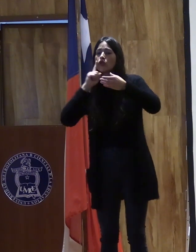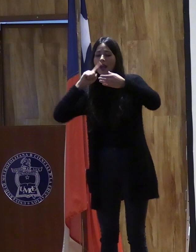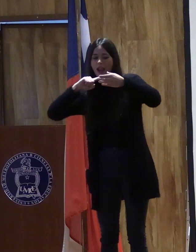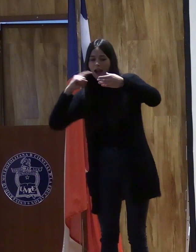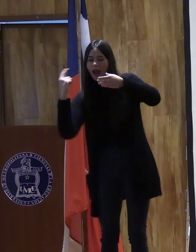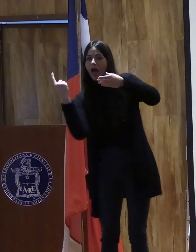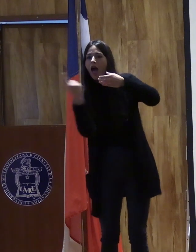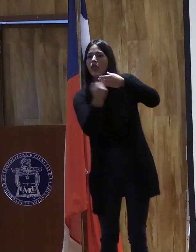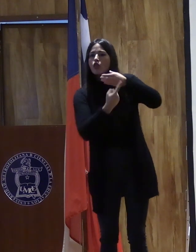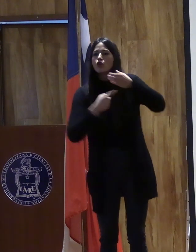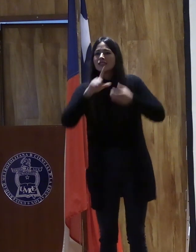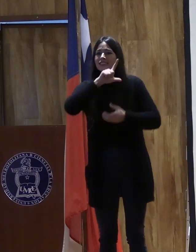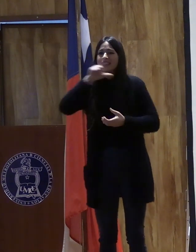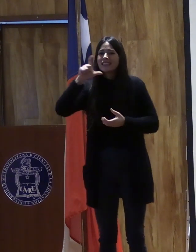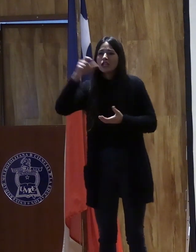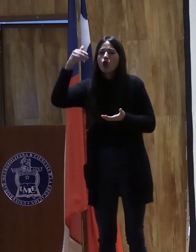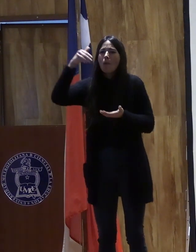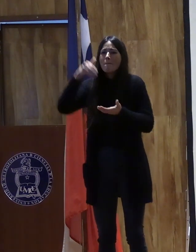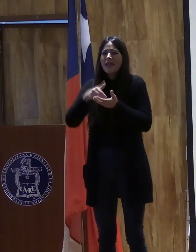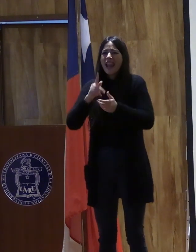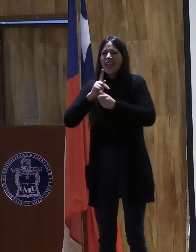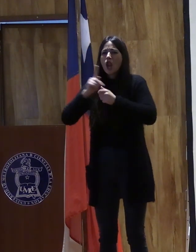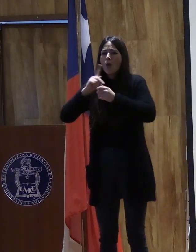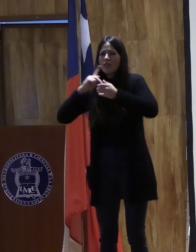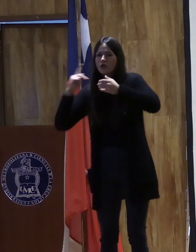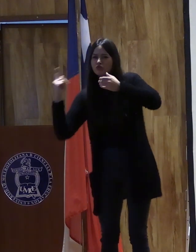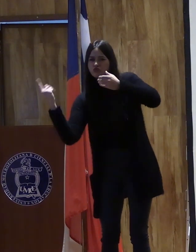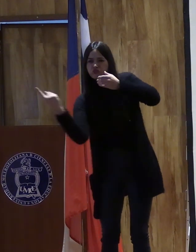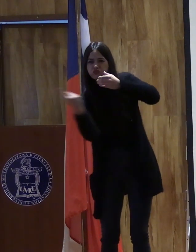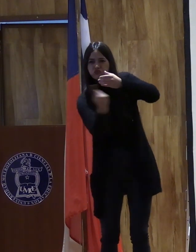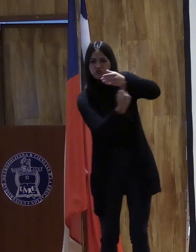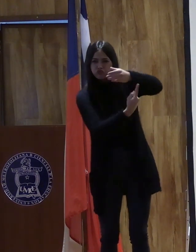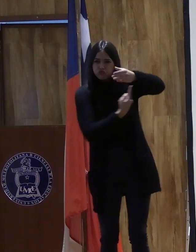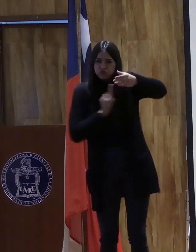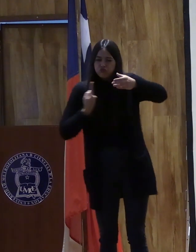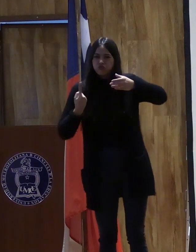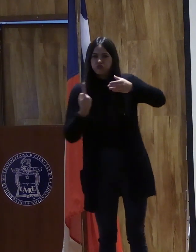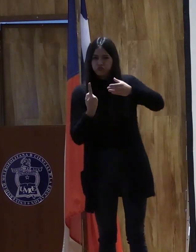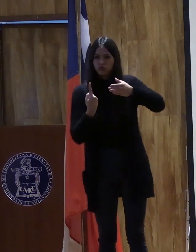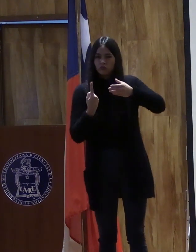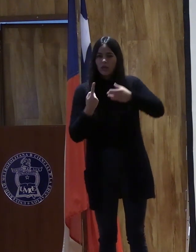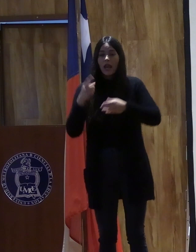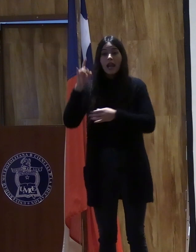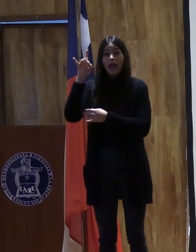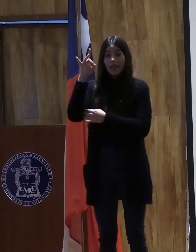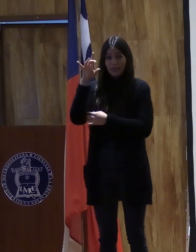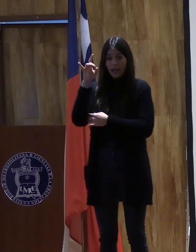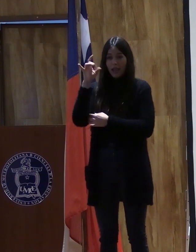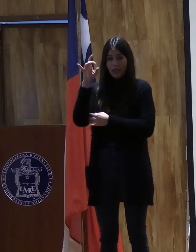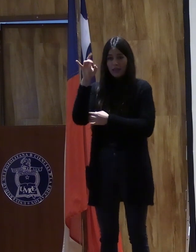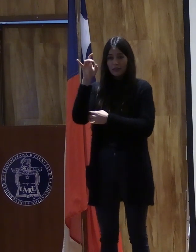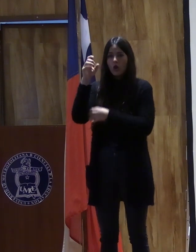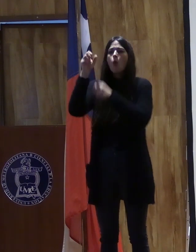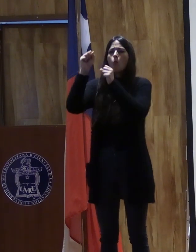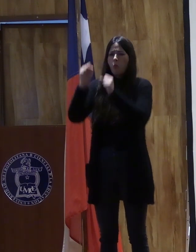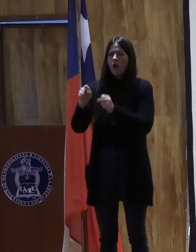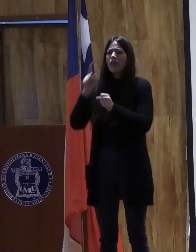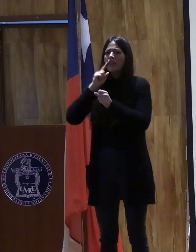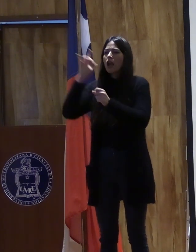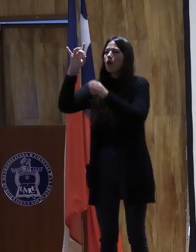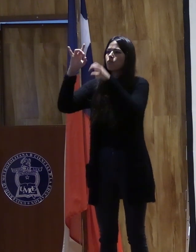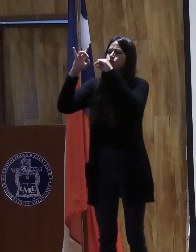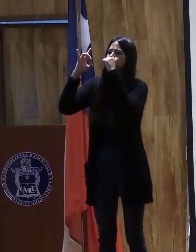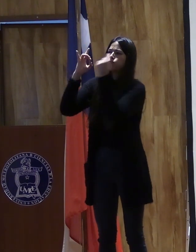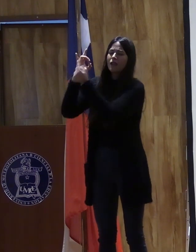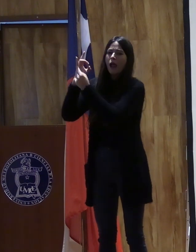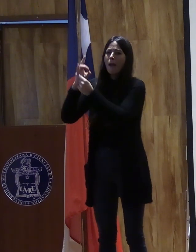casi 700.000 kilómetros. Entonces, y las estrellas pueden tener un radio de 1000